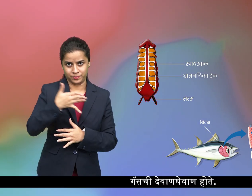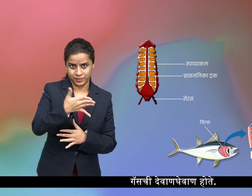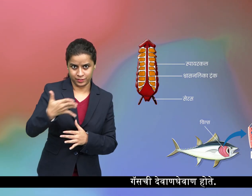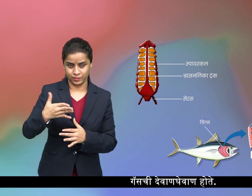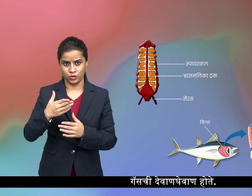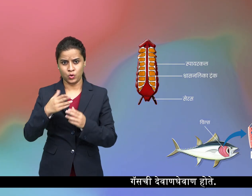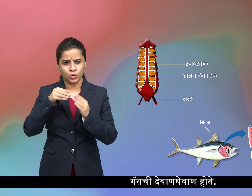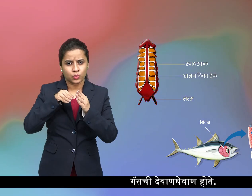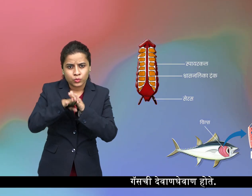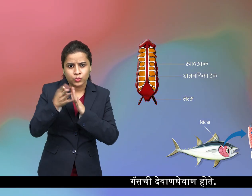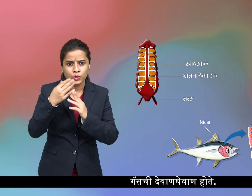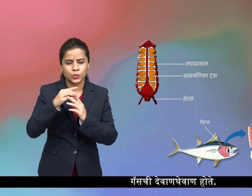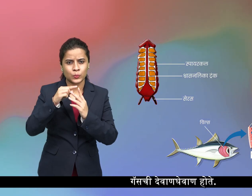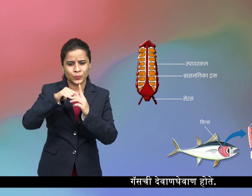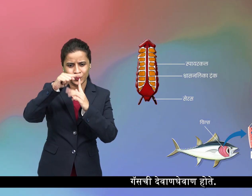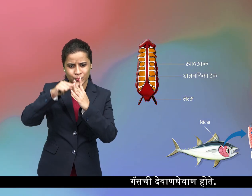गॅसची देवाणघेवाण होते.